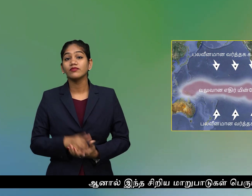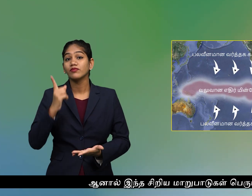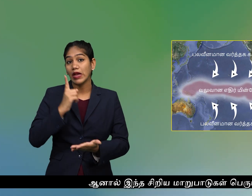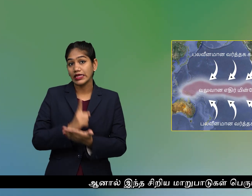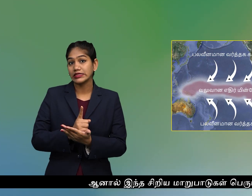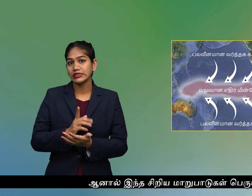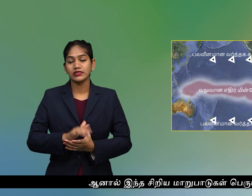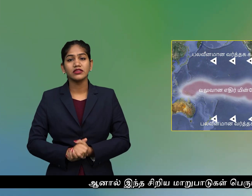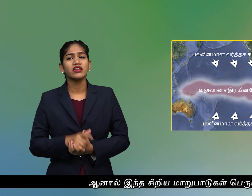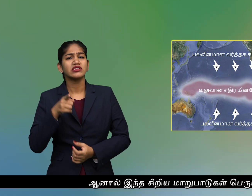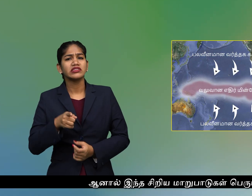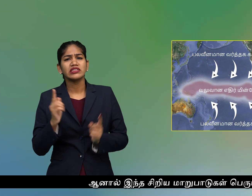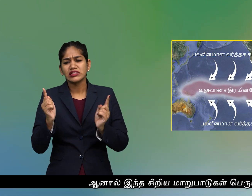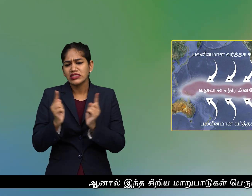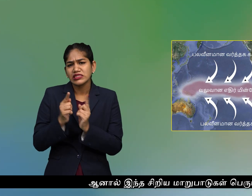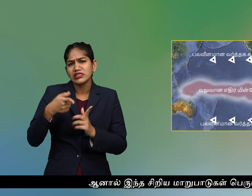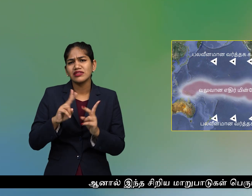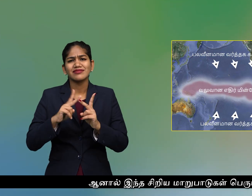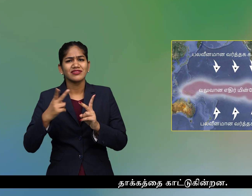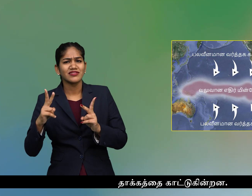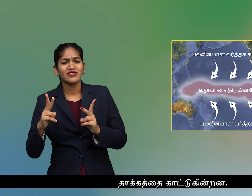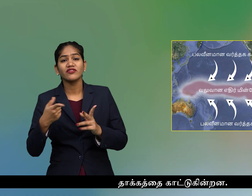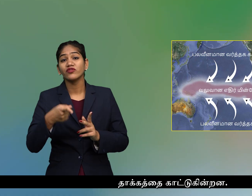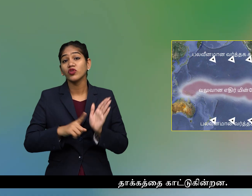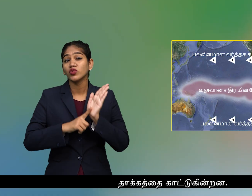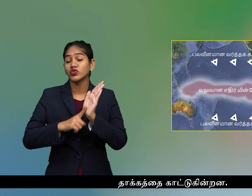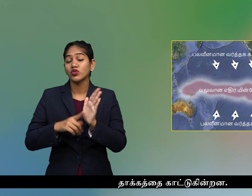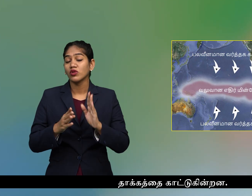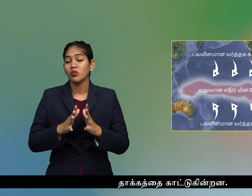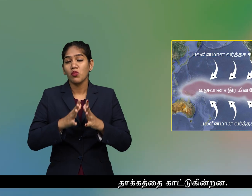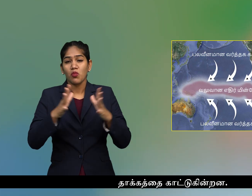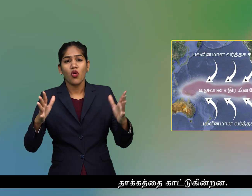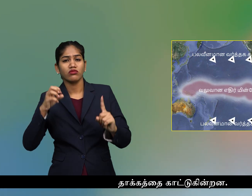ஆனால் இந்த சிறிய மாறுபாடுகள் பெரும் தாக்கத்தை காட்டுகின்றன.